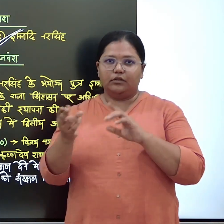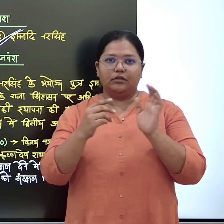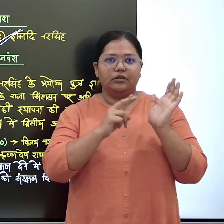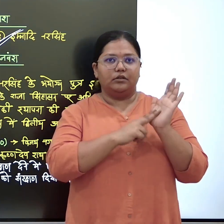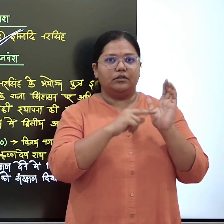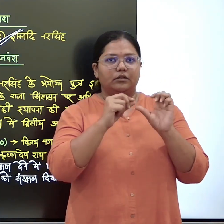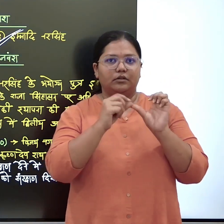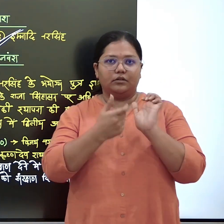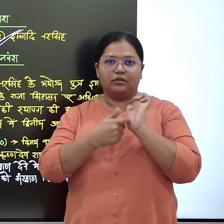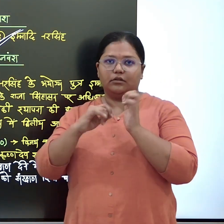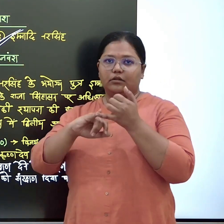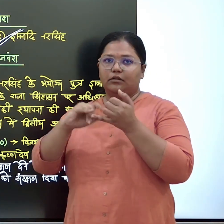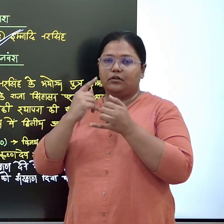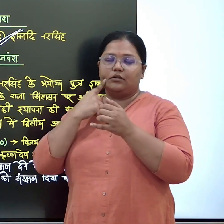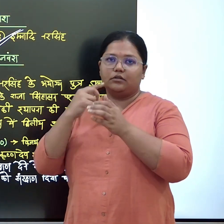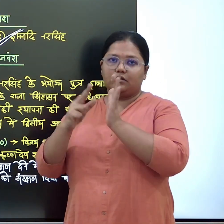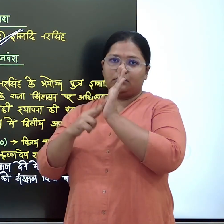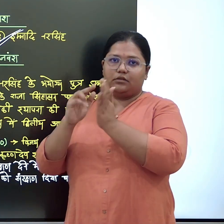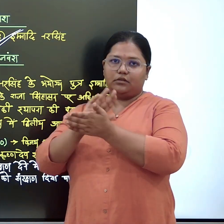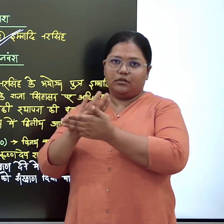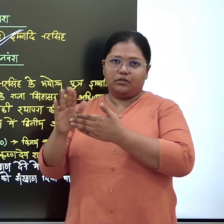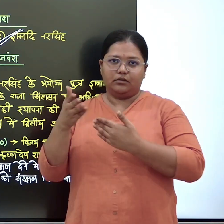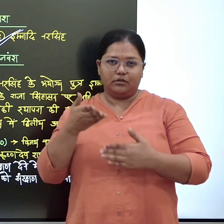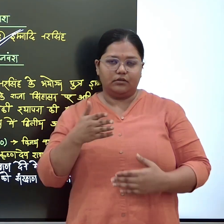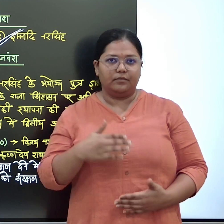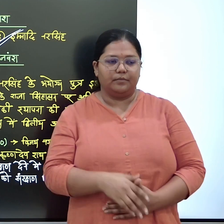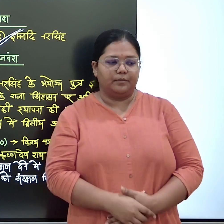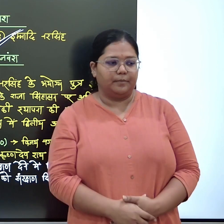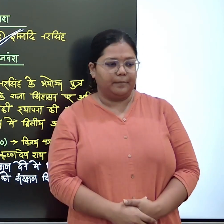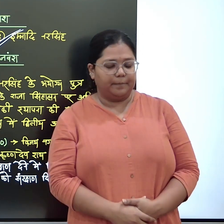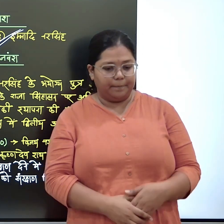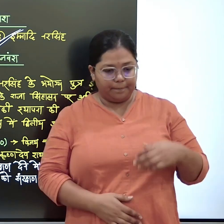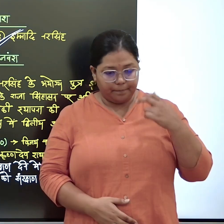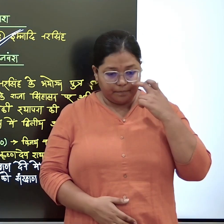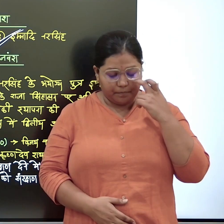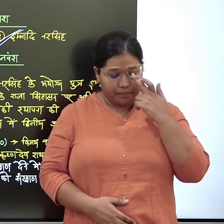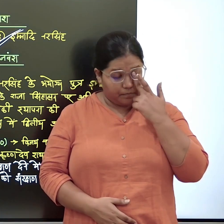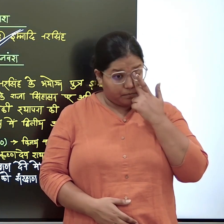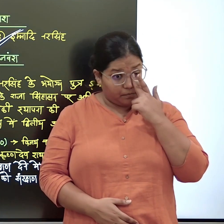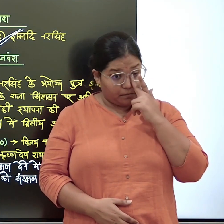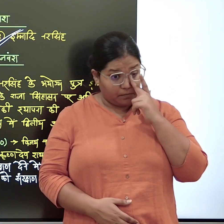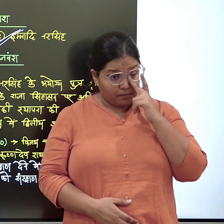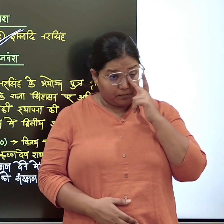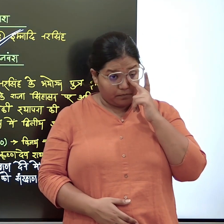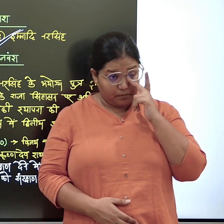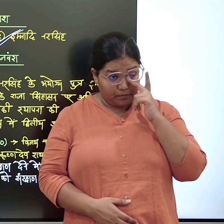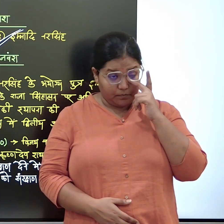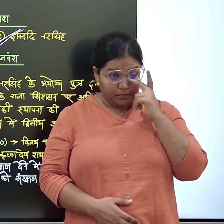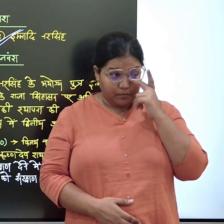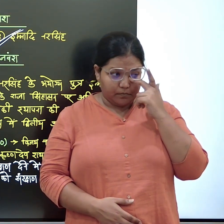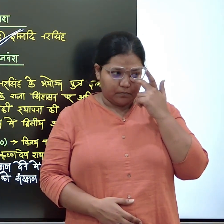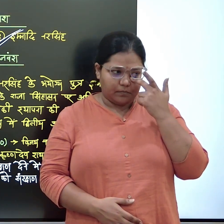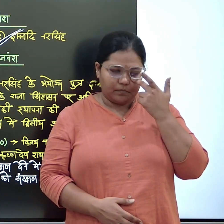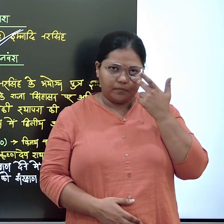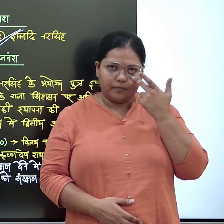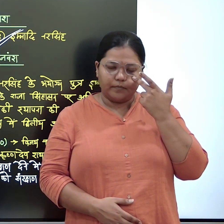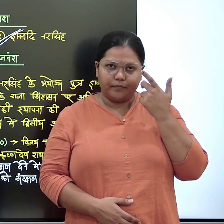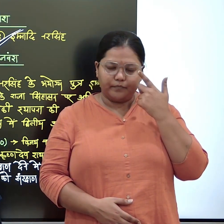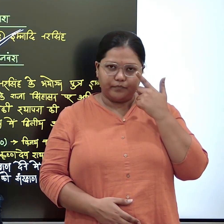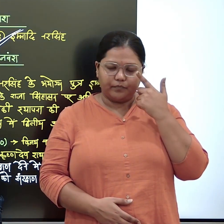और इमादी नरसिंह। ठीक है, तो सुलूव राजवंश में हम इतना ही